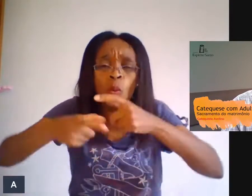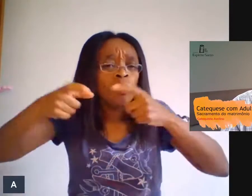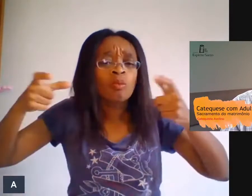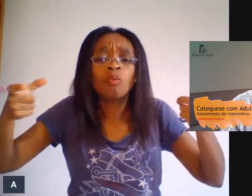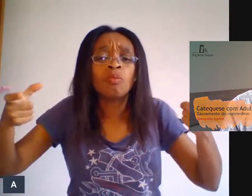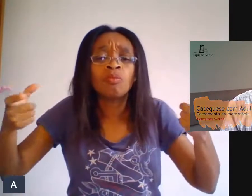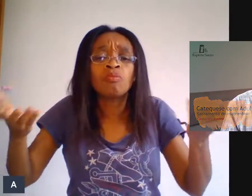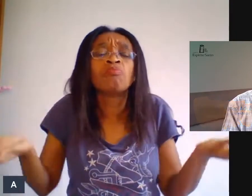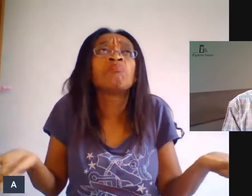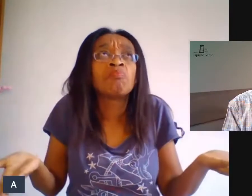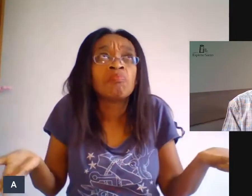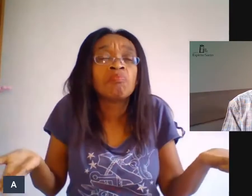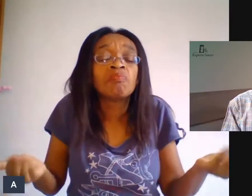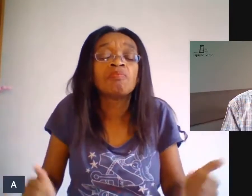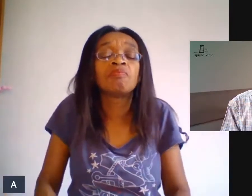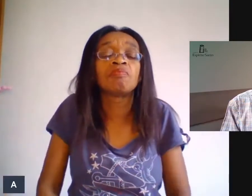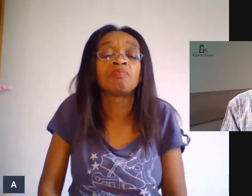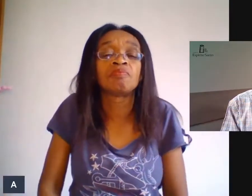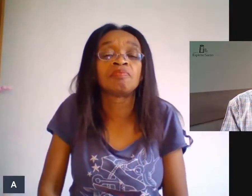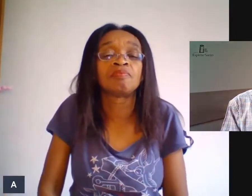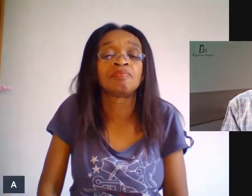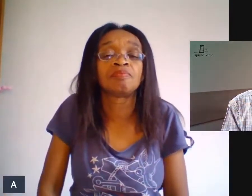Multiplicai-vos.